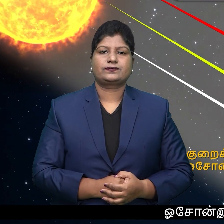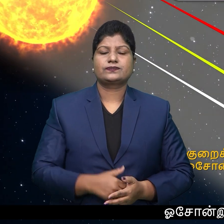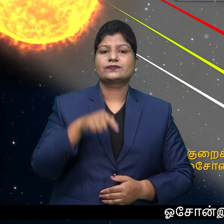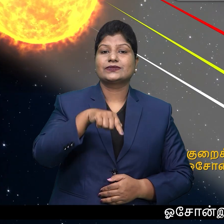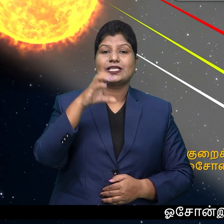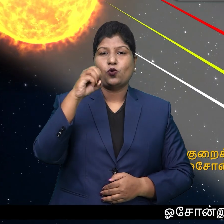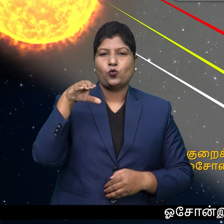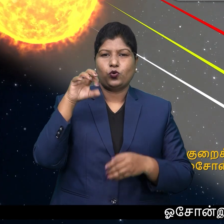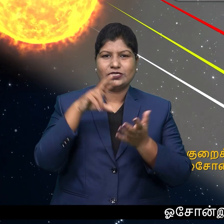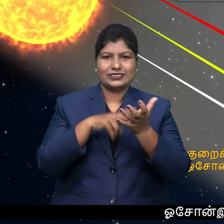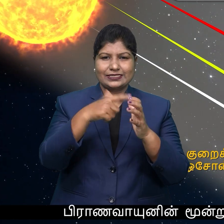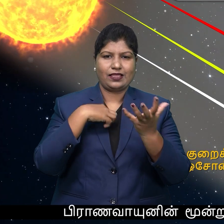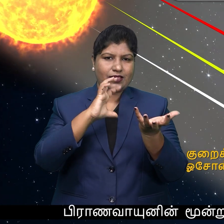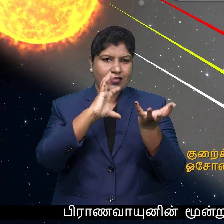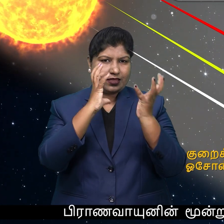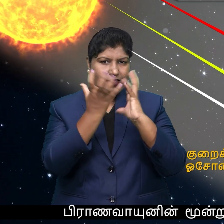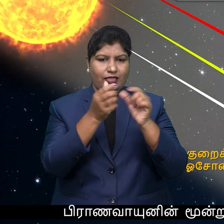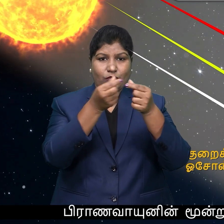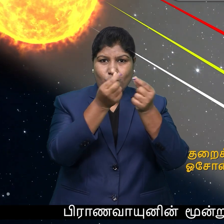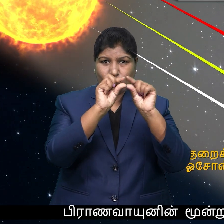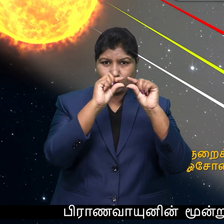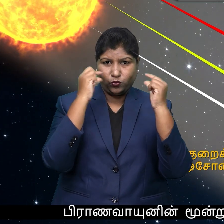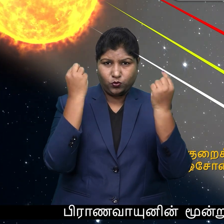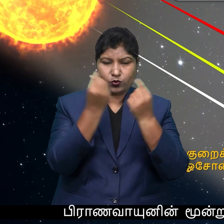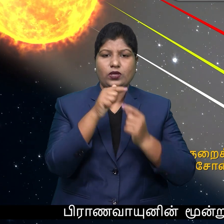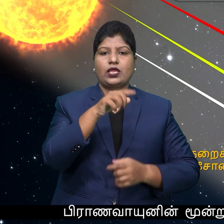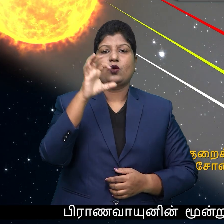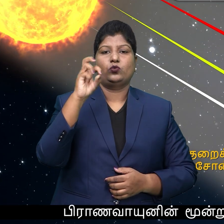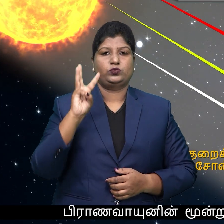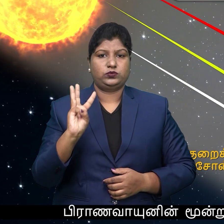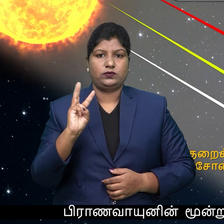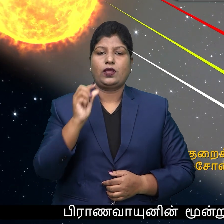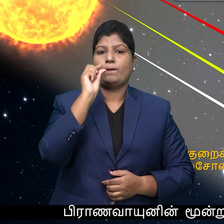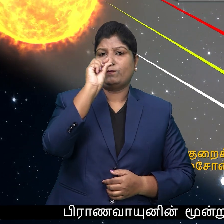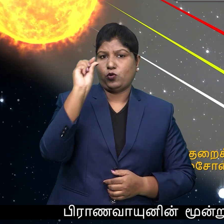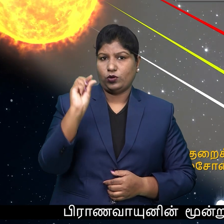ஓசோன் O3 மூலக்கூறு பிராணவாயுவின் 3 அணுக்களால் உருவாகிறது.